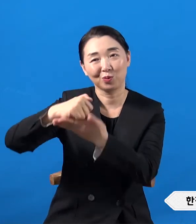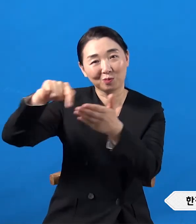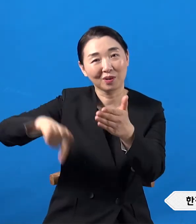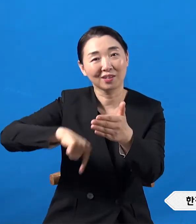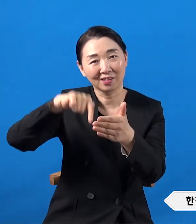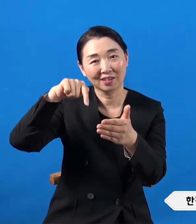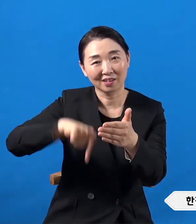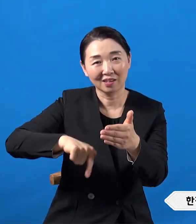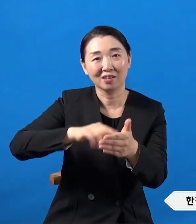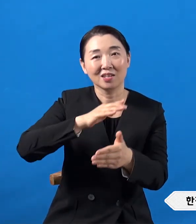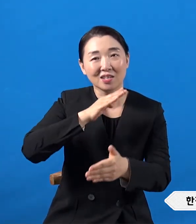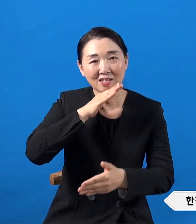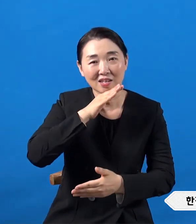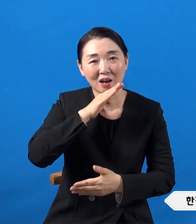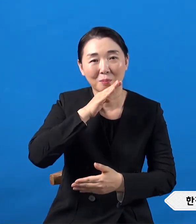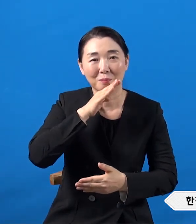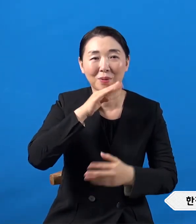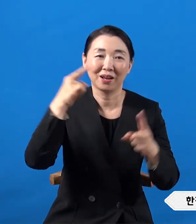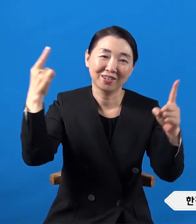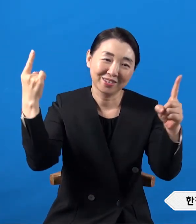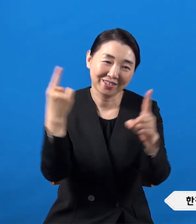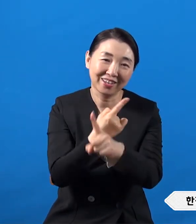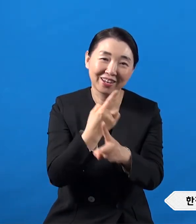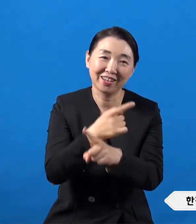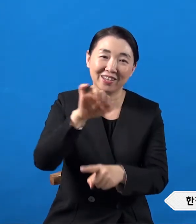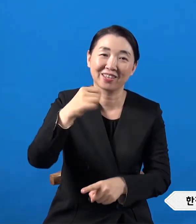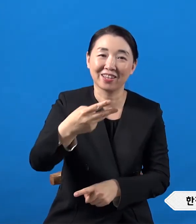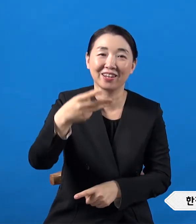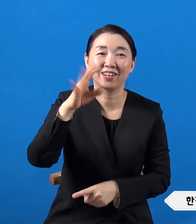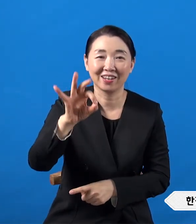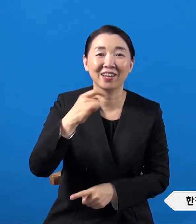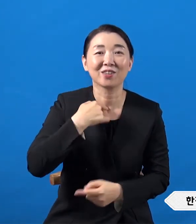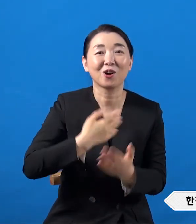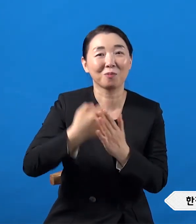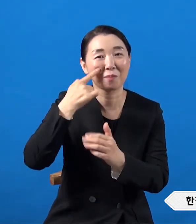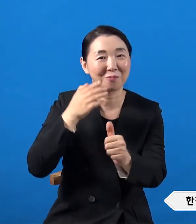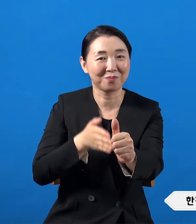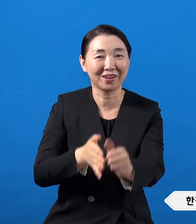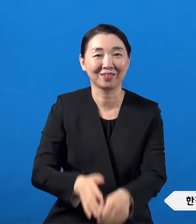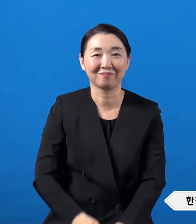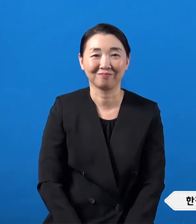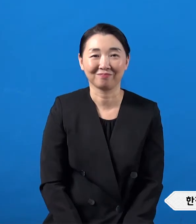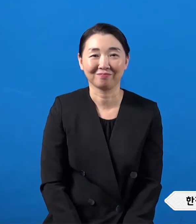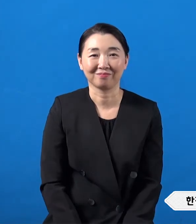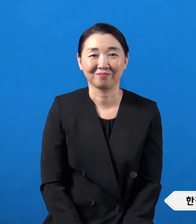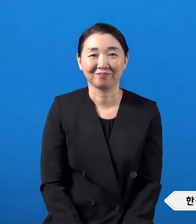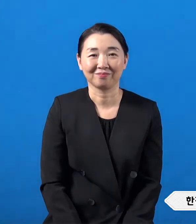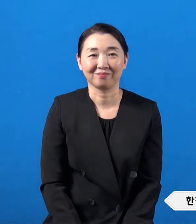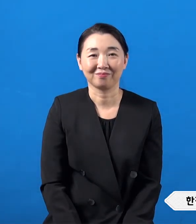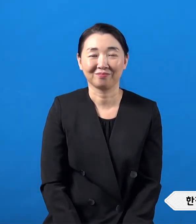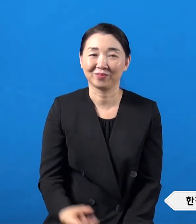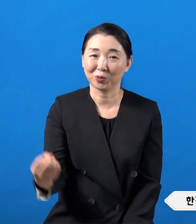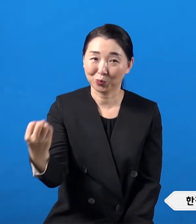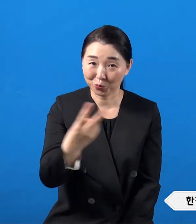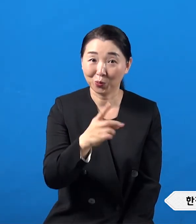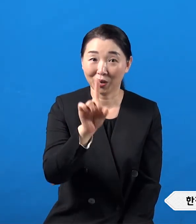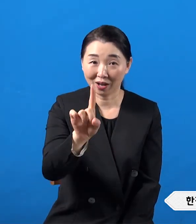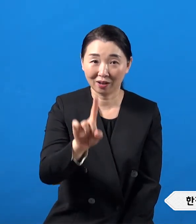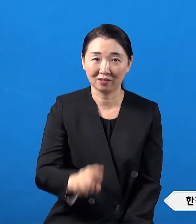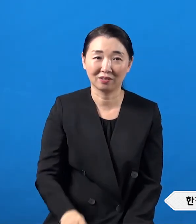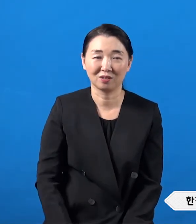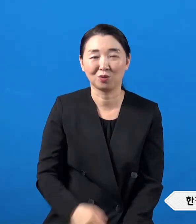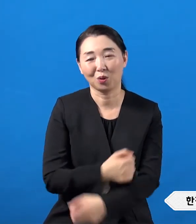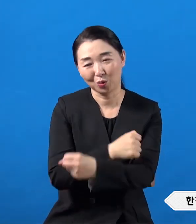주님 안에서 참된 힐링을 경험하는 우리 모두가 될 수 있기를 바랍니다. 또 한